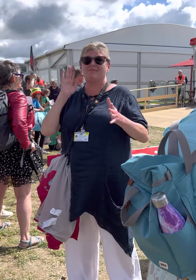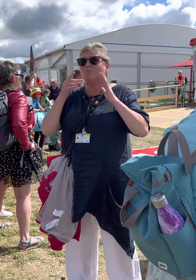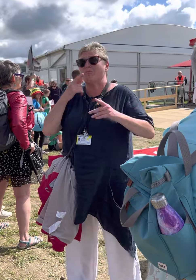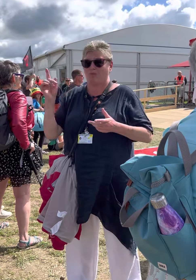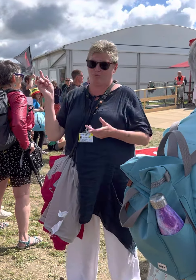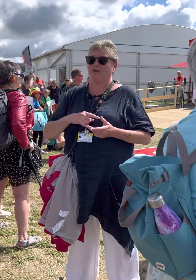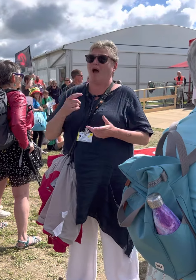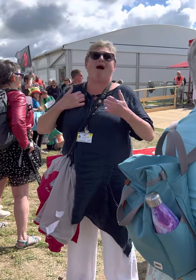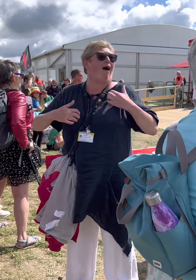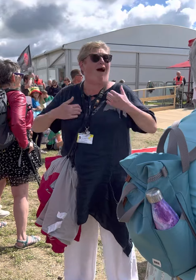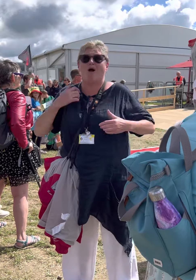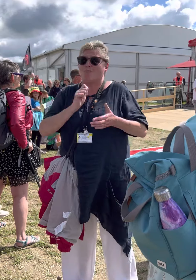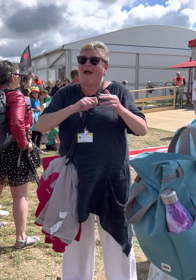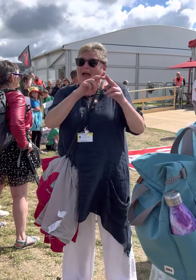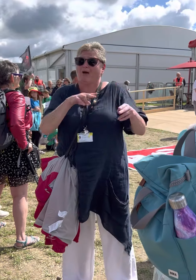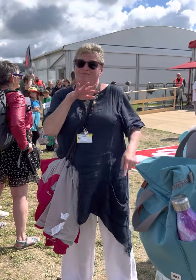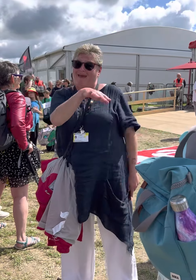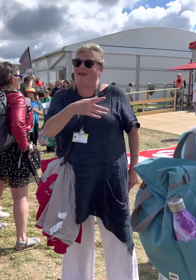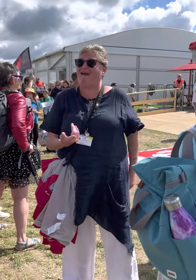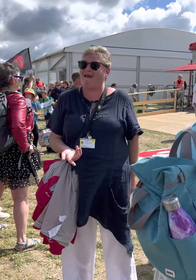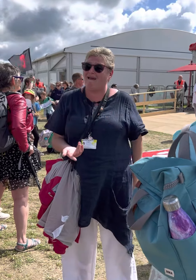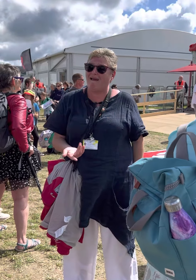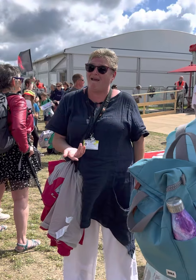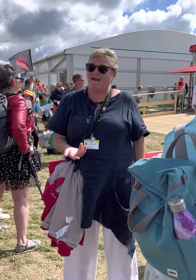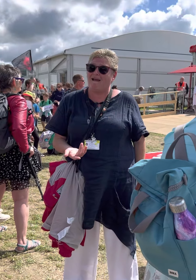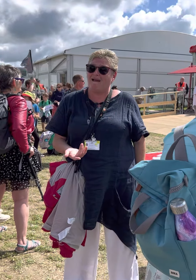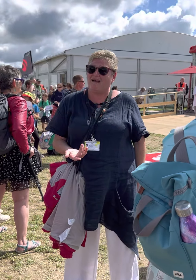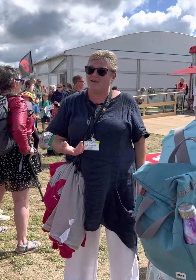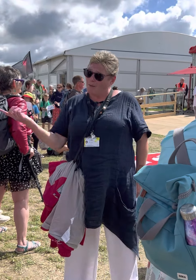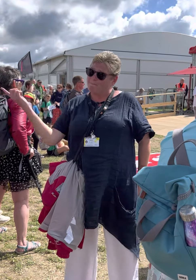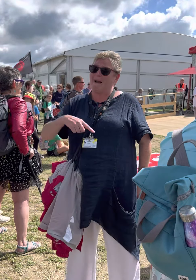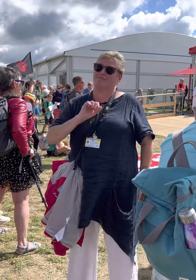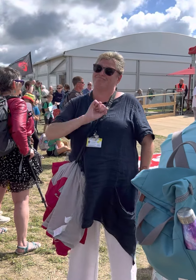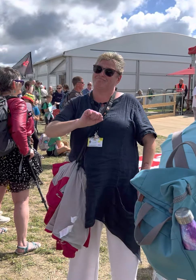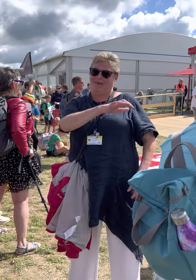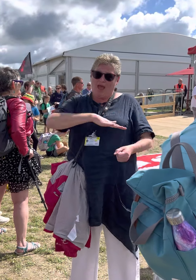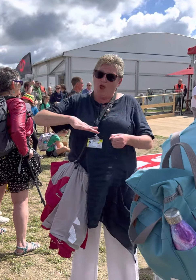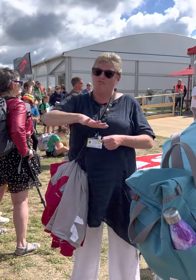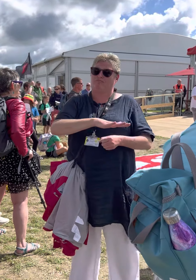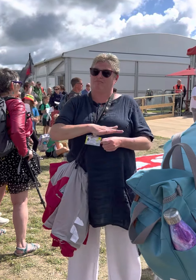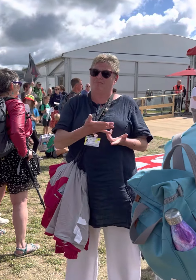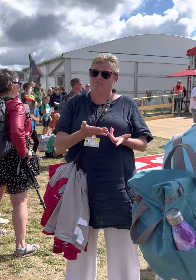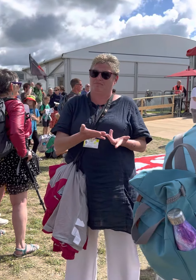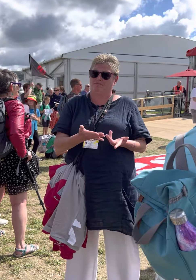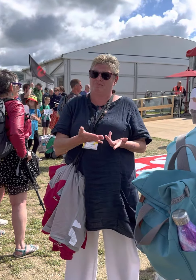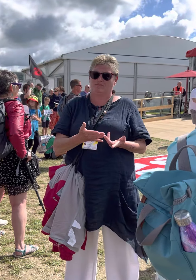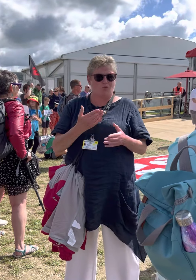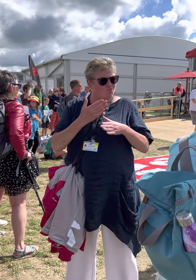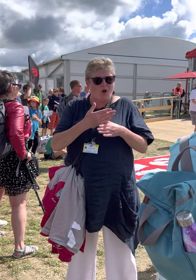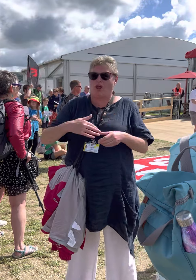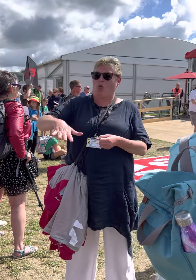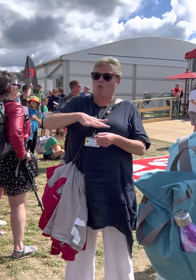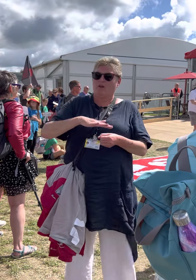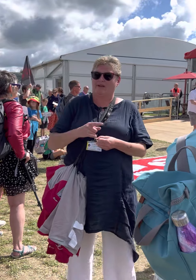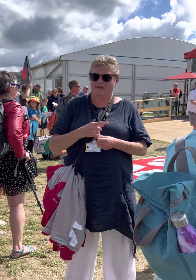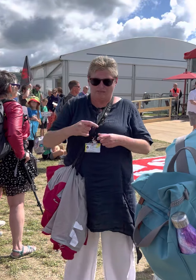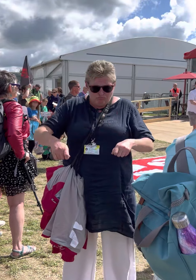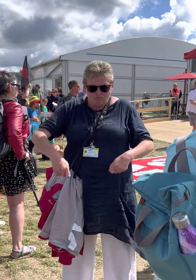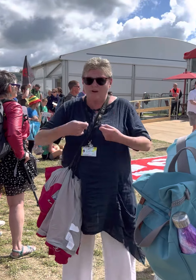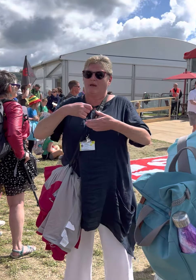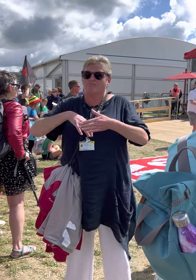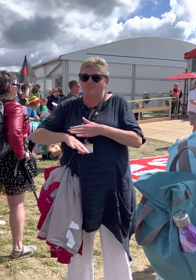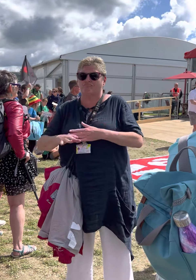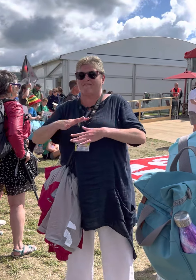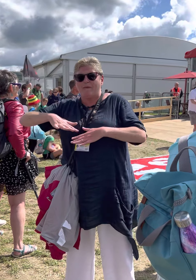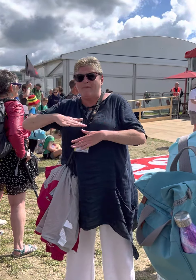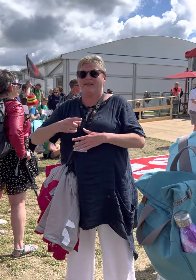ifanc wrth i bod yn gallu dod nôl i'w hardal ei hunain, i weithio, i fagu teulu,